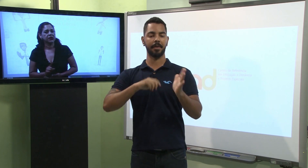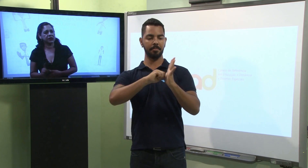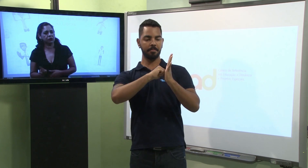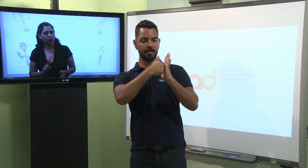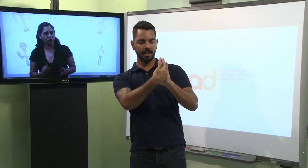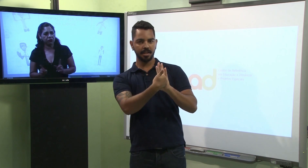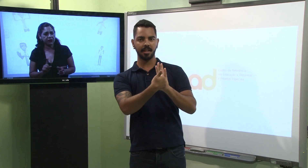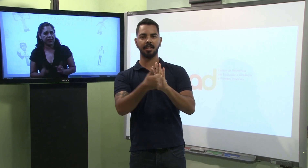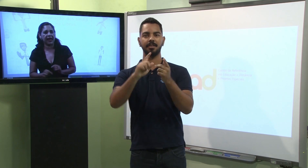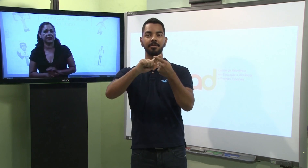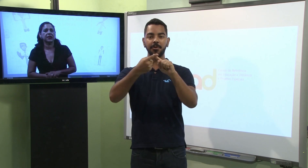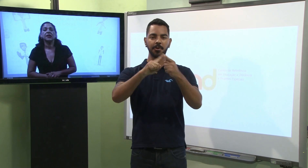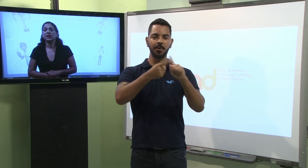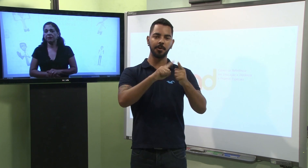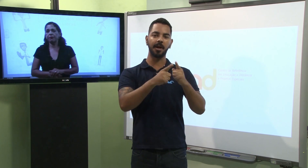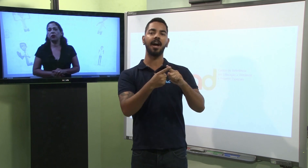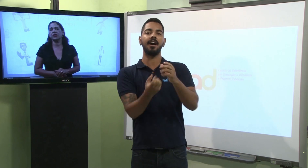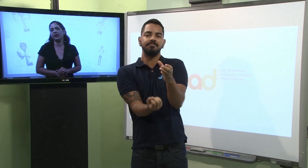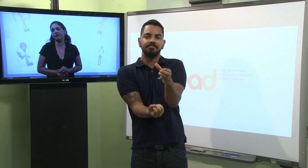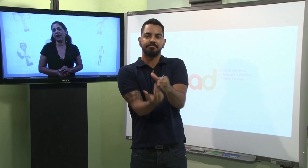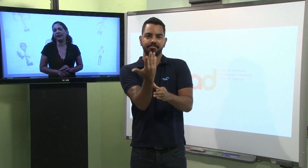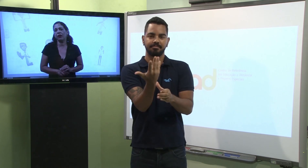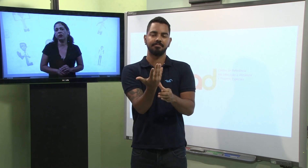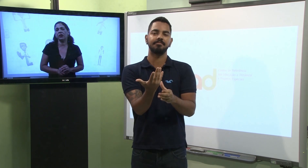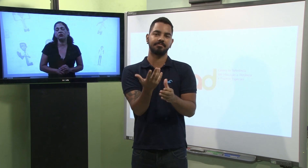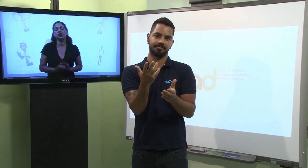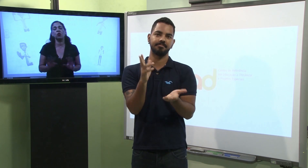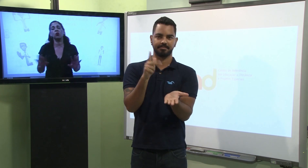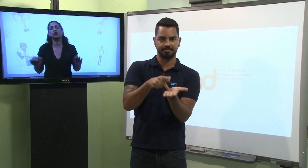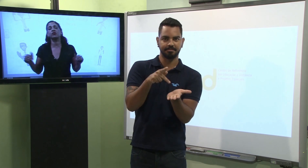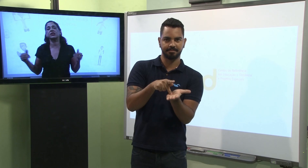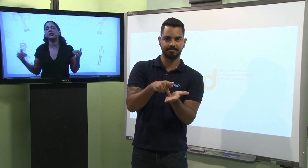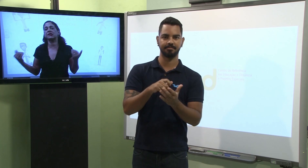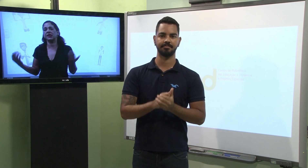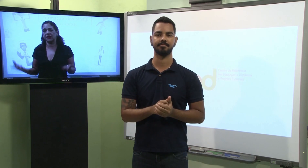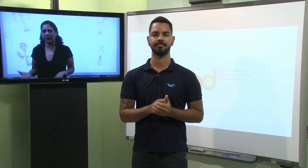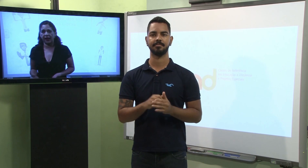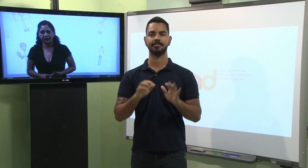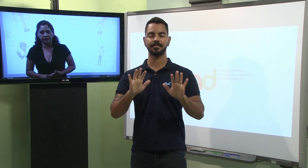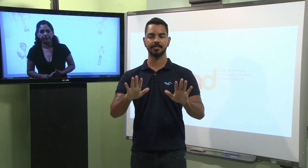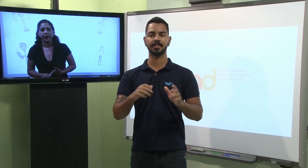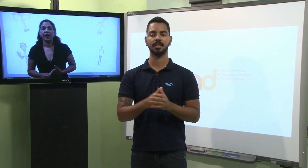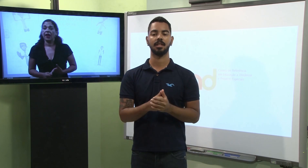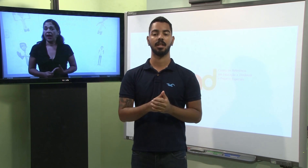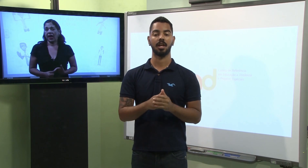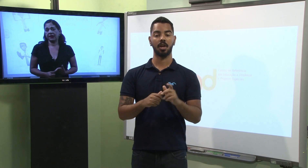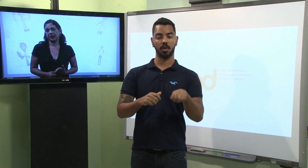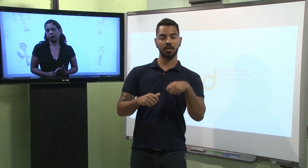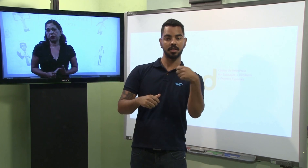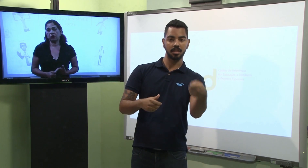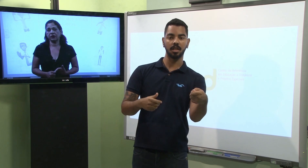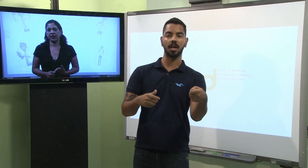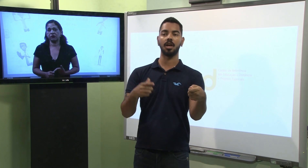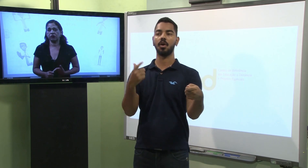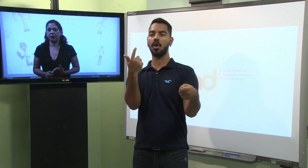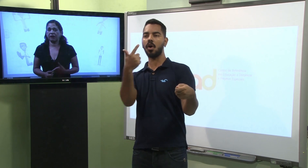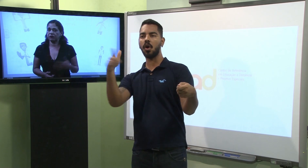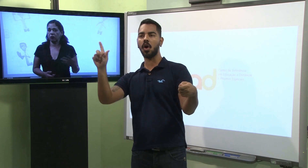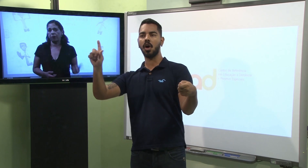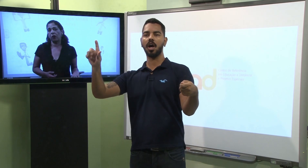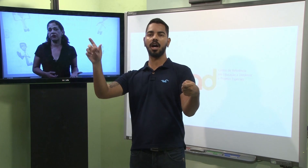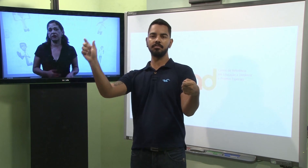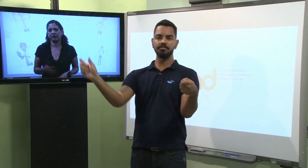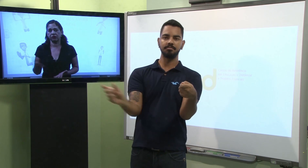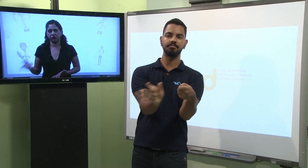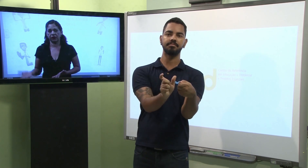parâmetros, sendo que alguns sinais também podem derivar da união de outros itens lexicais. A exemplo do que acontece com as